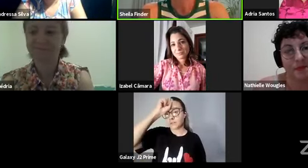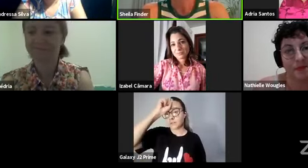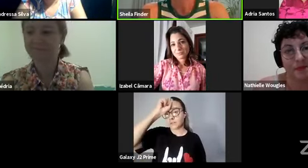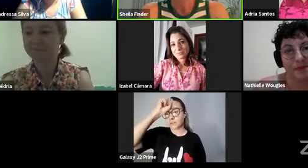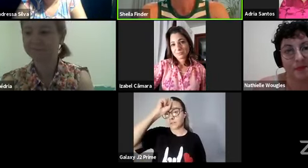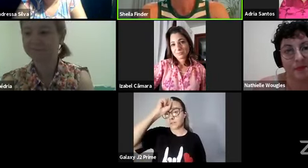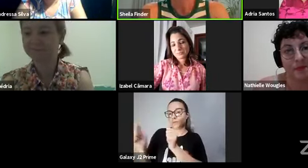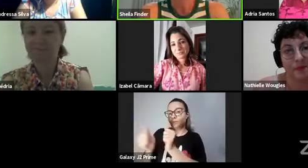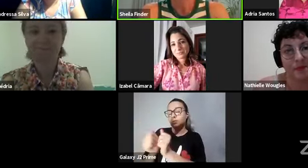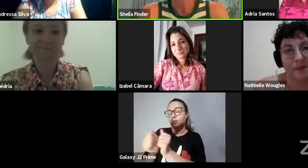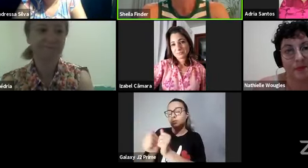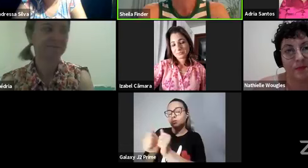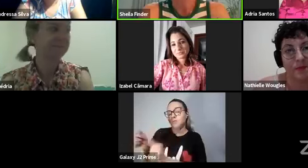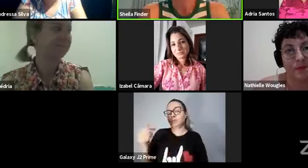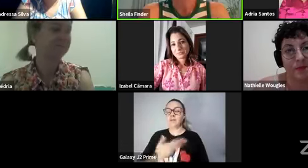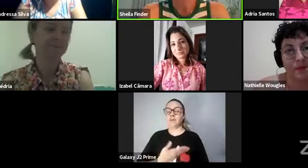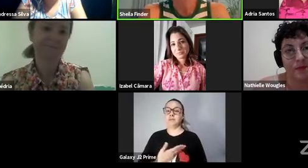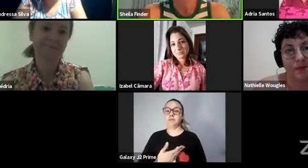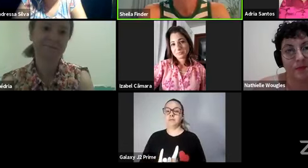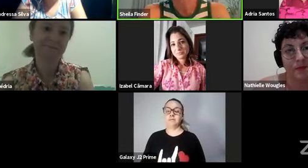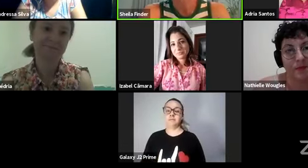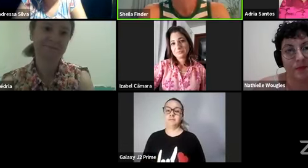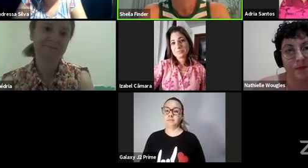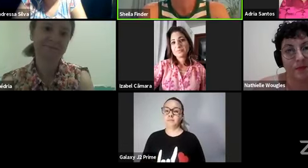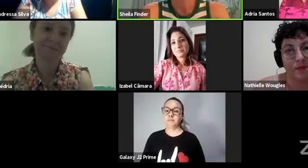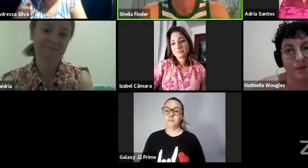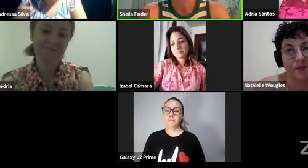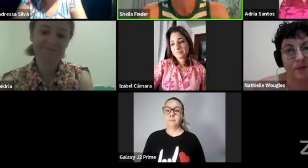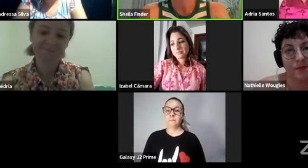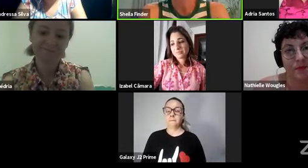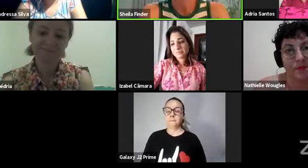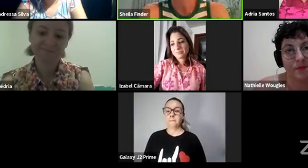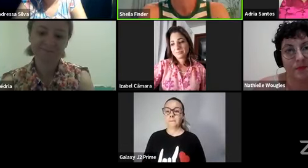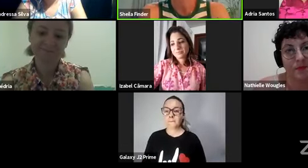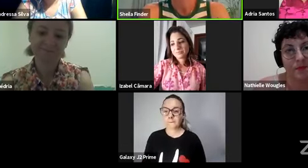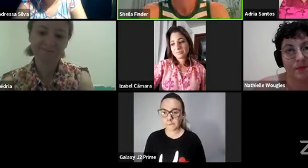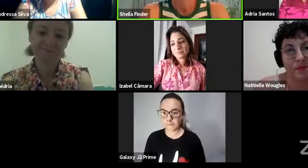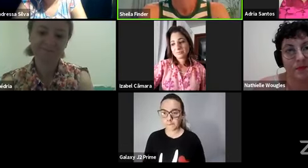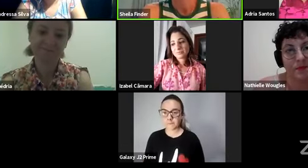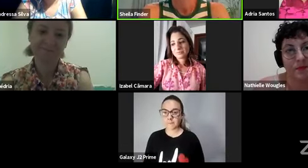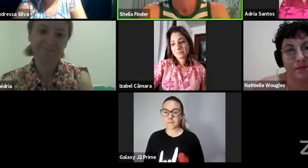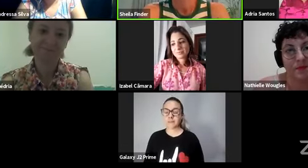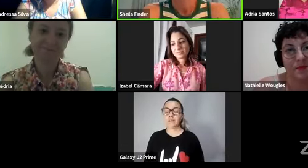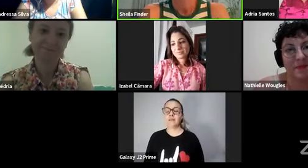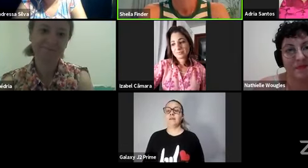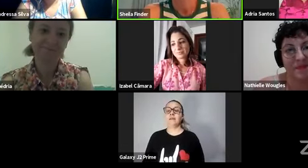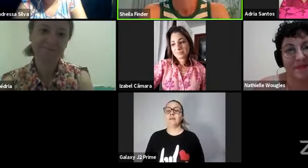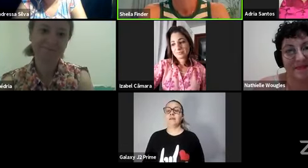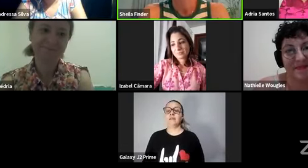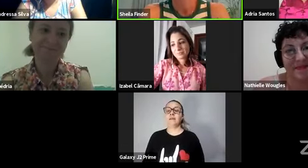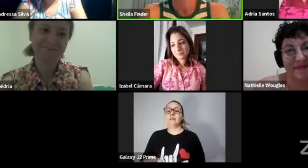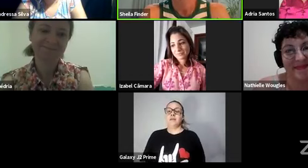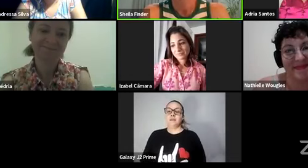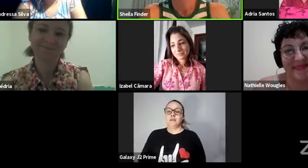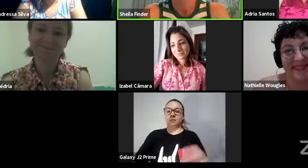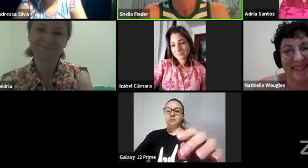que a gente tem que dar valor por ser essas mulheres que a gente é.